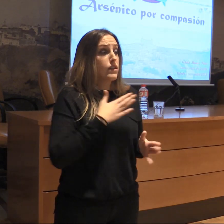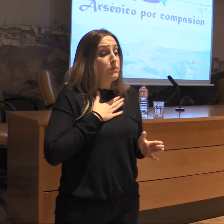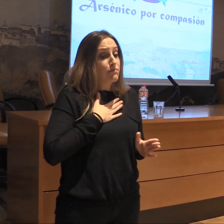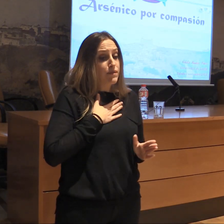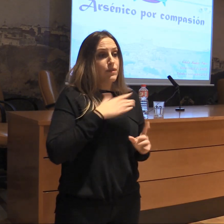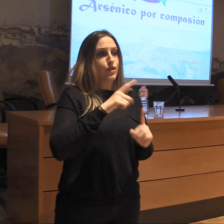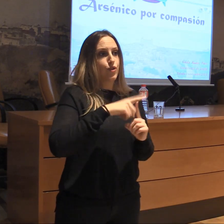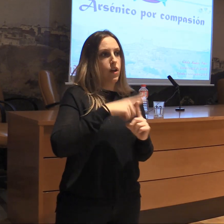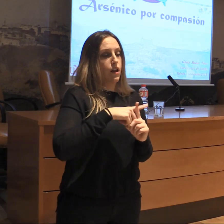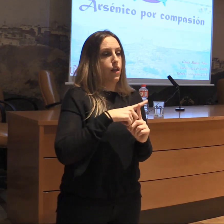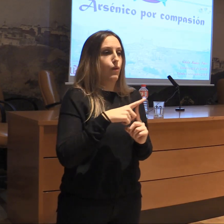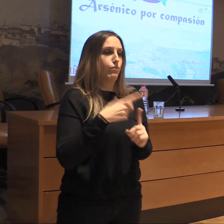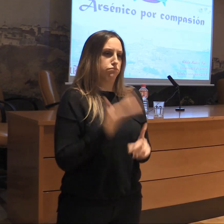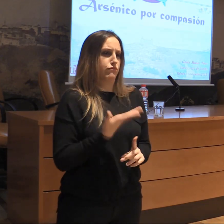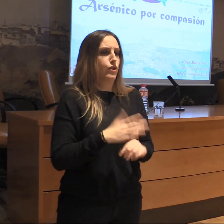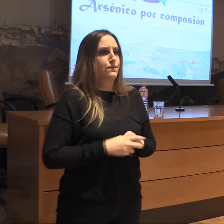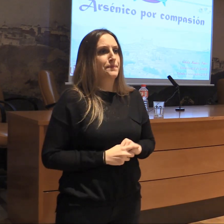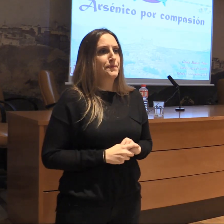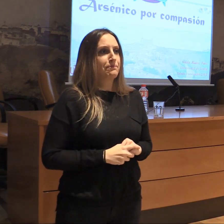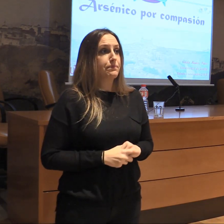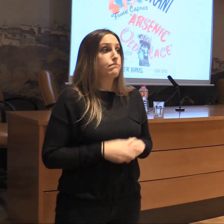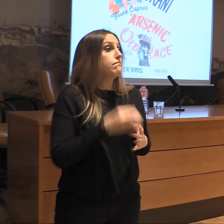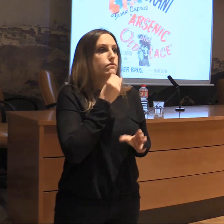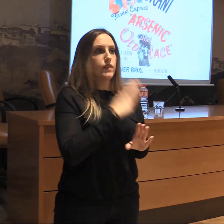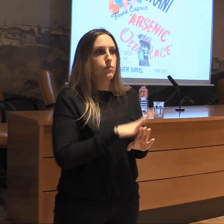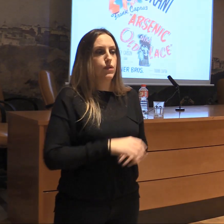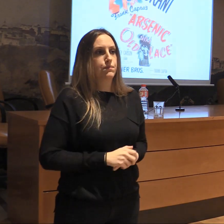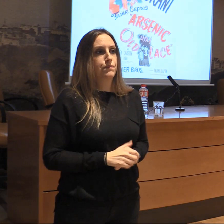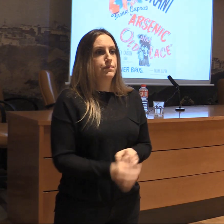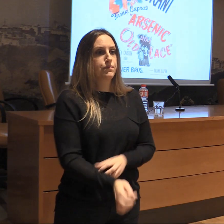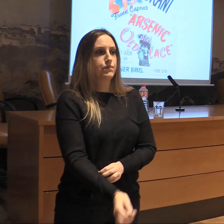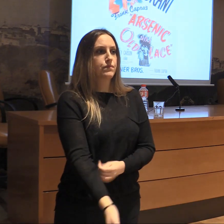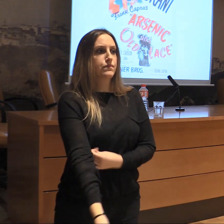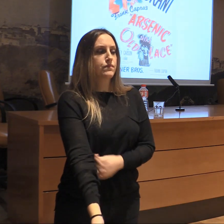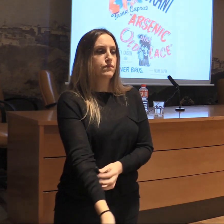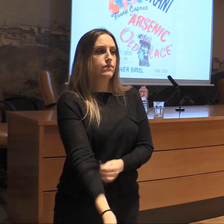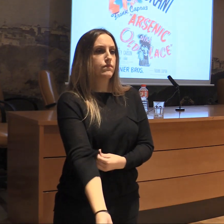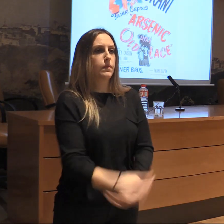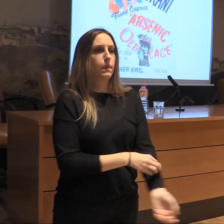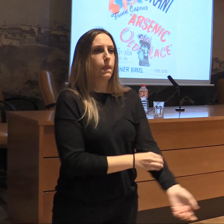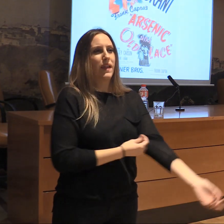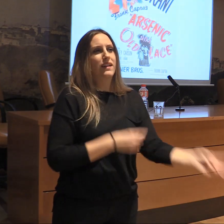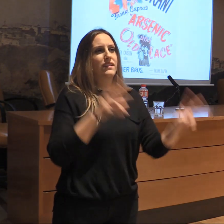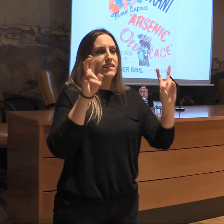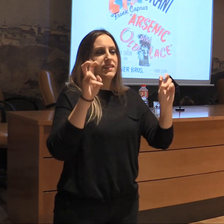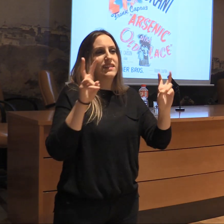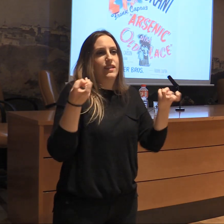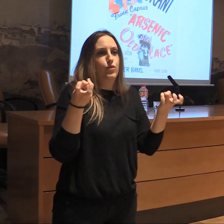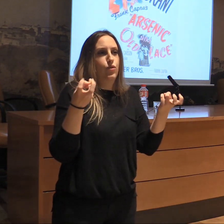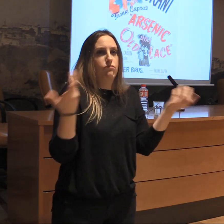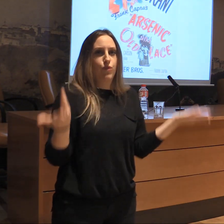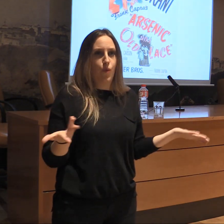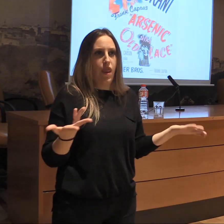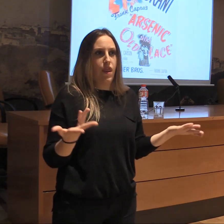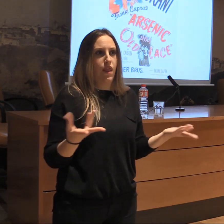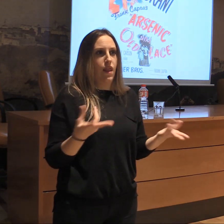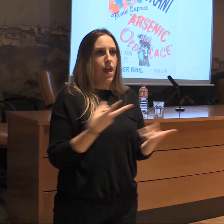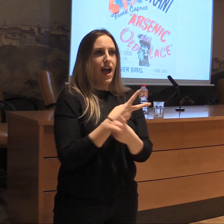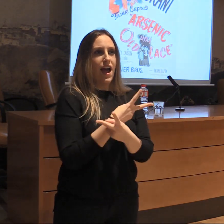significación especial. Bueno, el título de la charla es Arsénico por